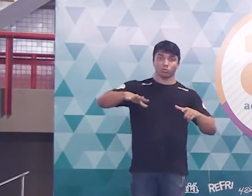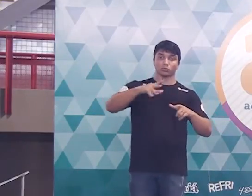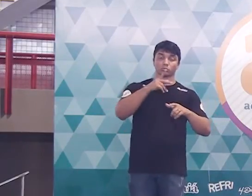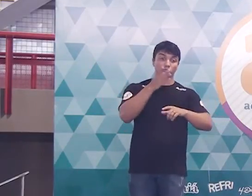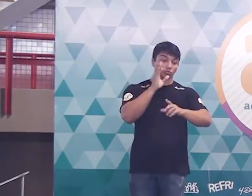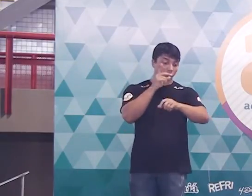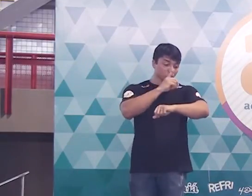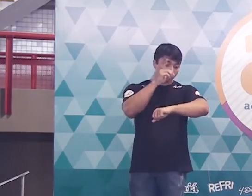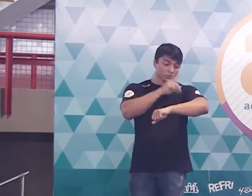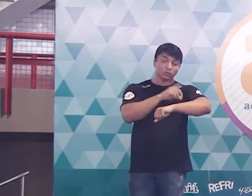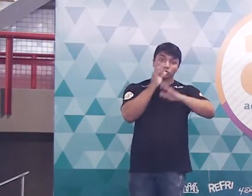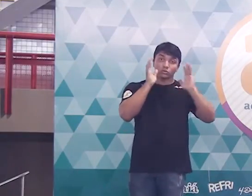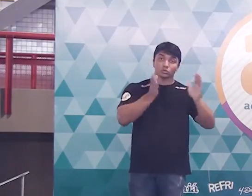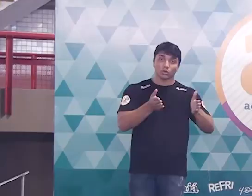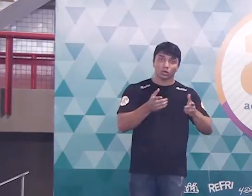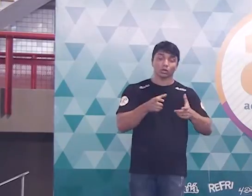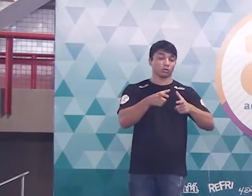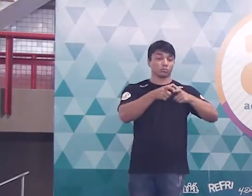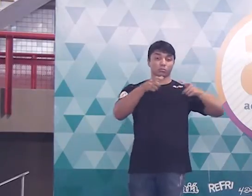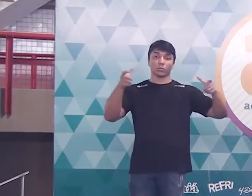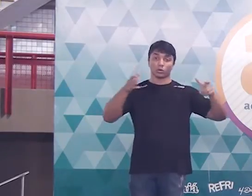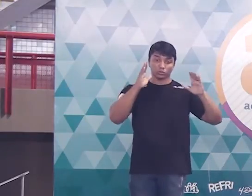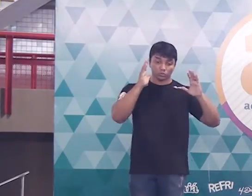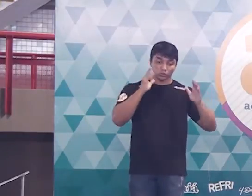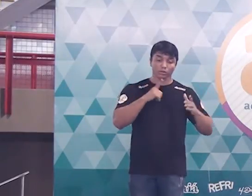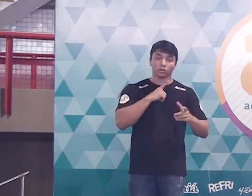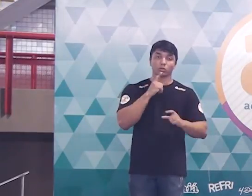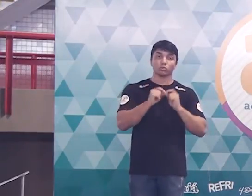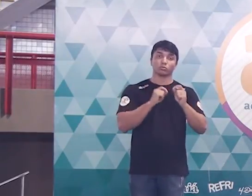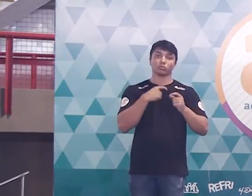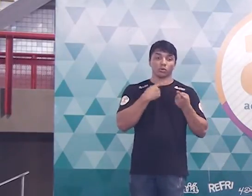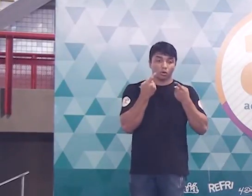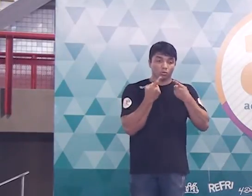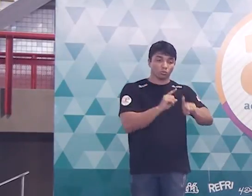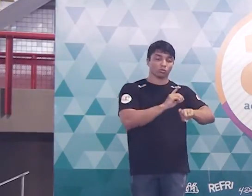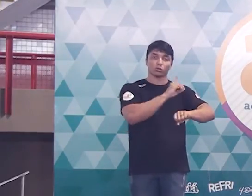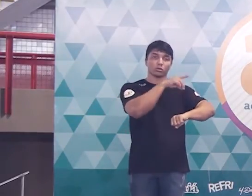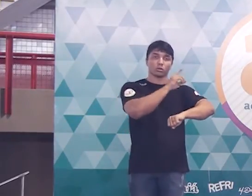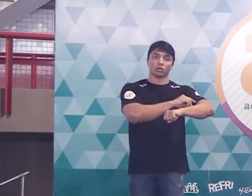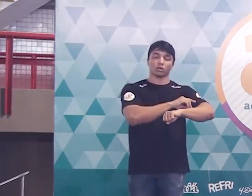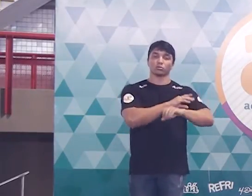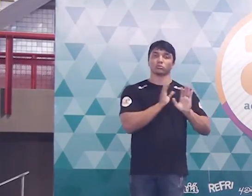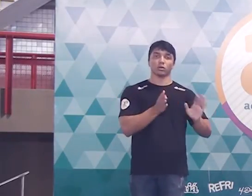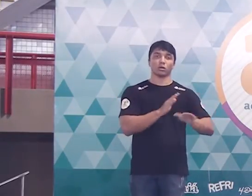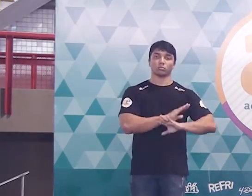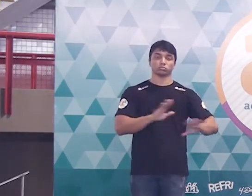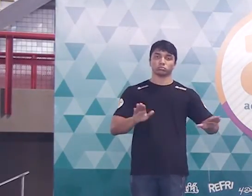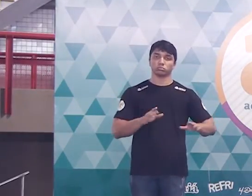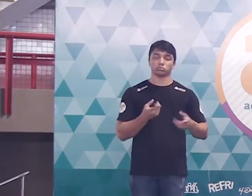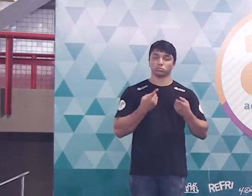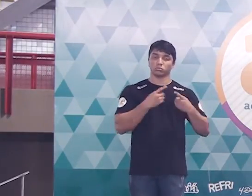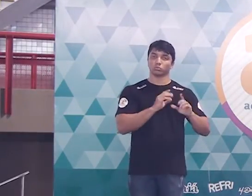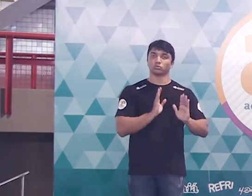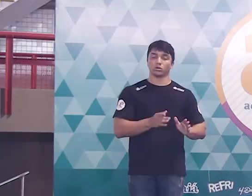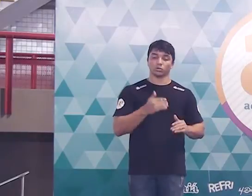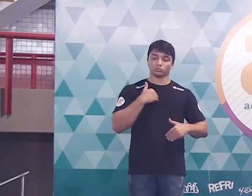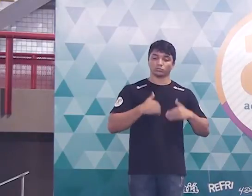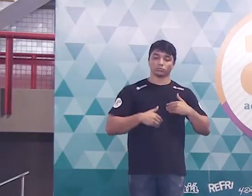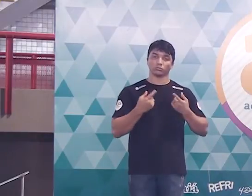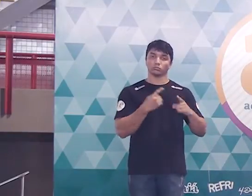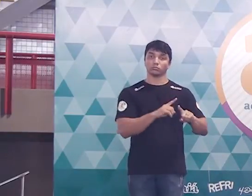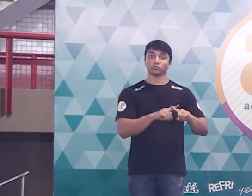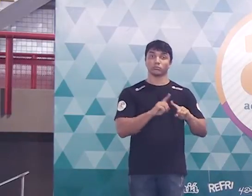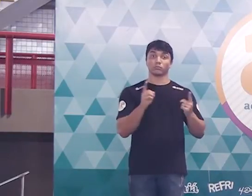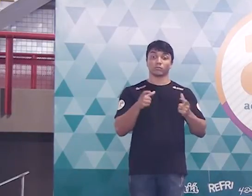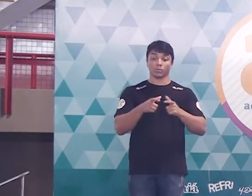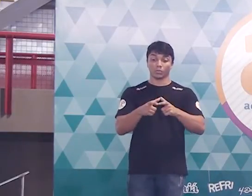dengue. A maior parte da população já está o quê? Imunizada para dengue. Mas o que a maior parte